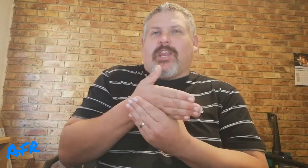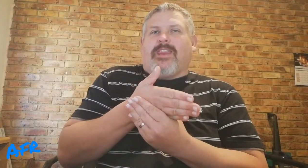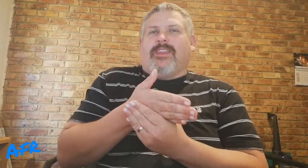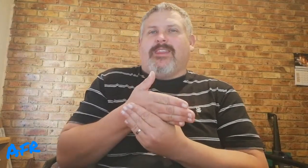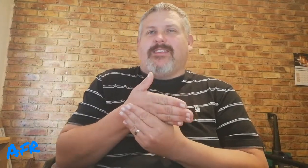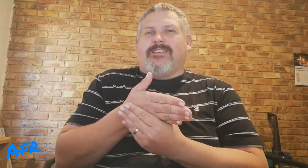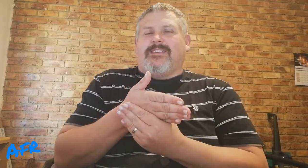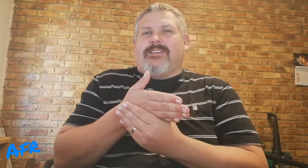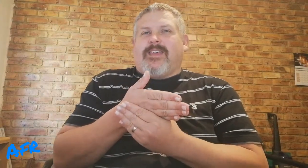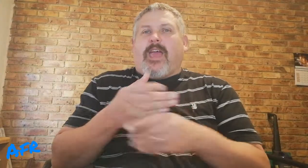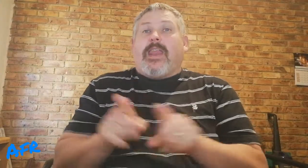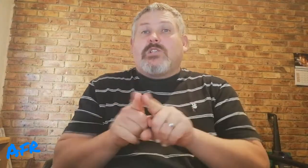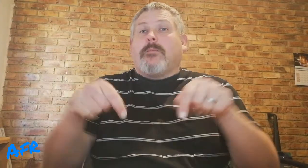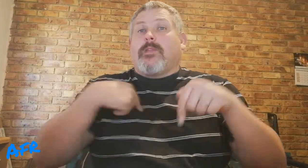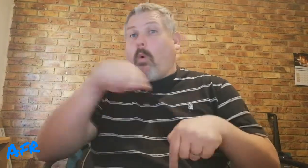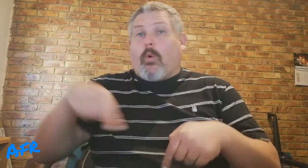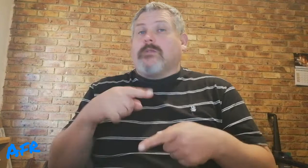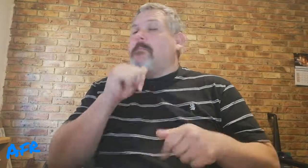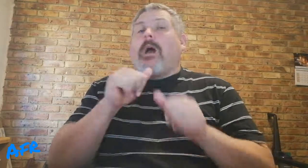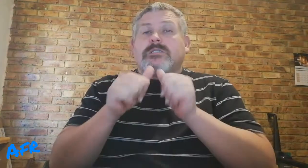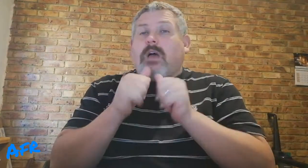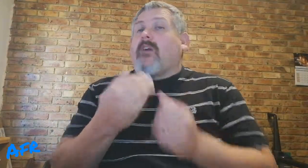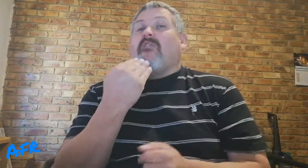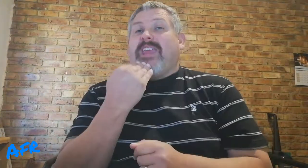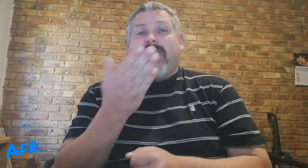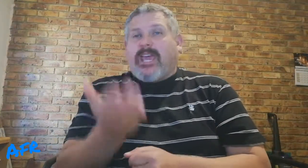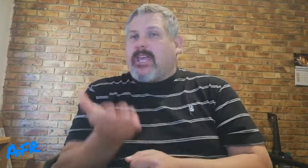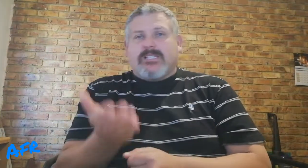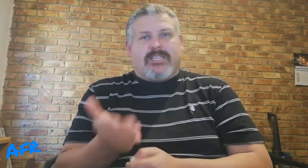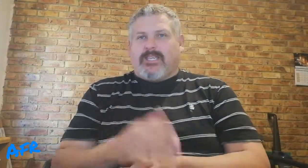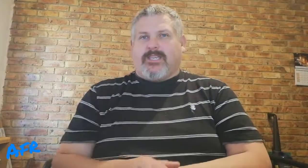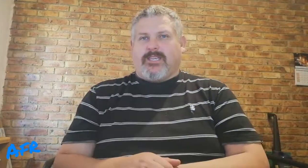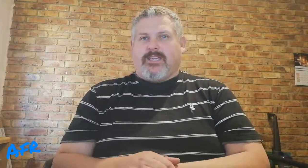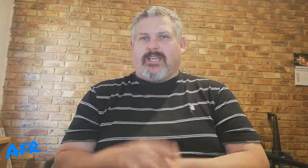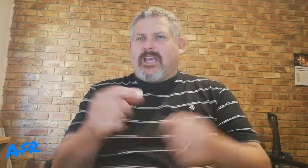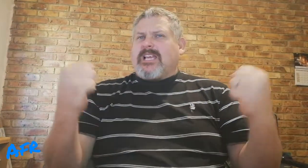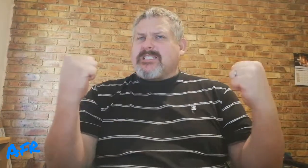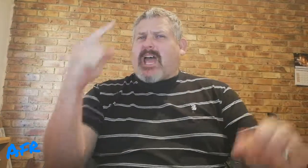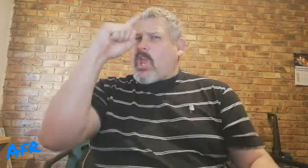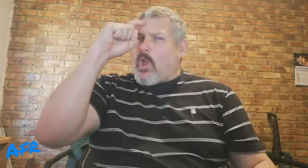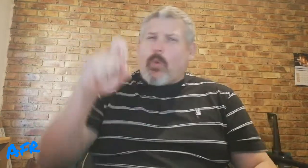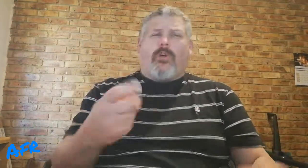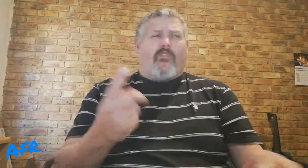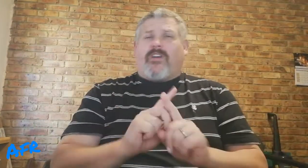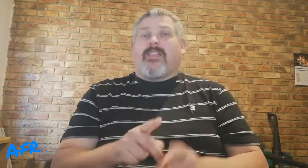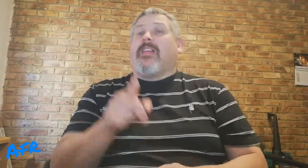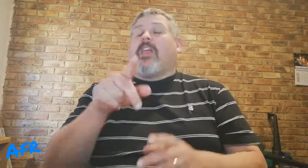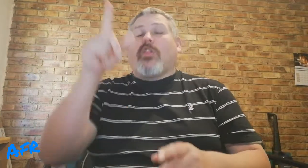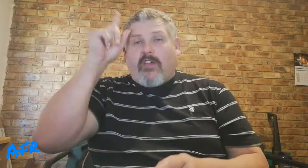tussenin. En net so met ons, mag nie saak wie jy is nie. Sterk geloof op wat, duivel